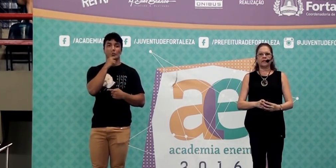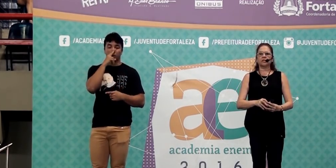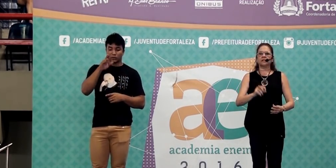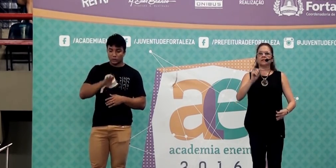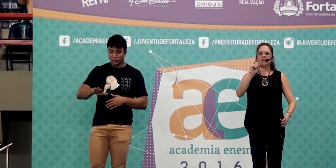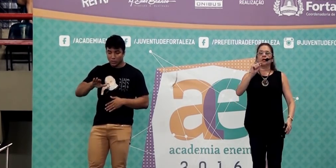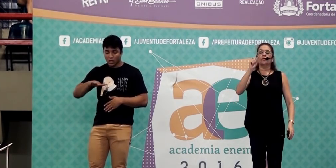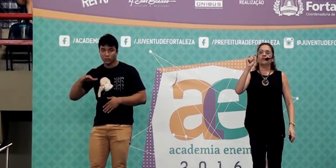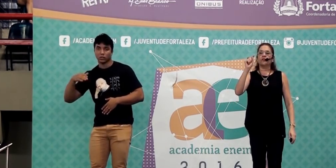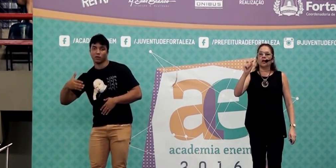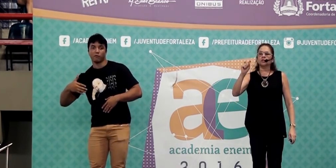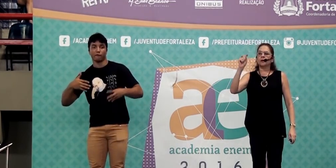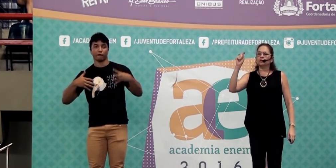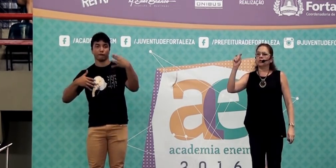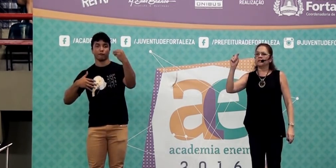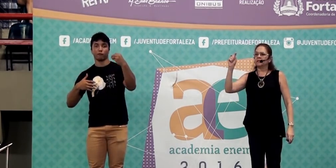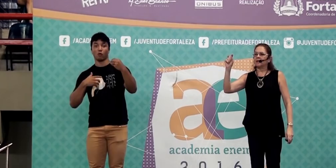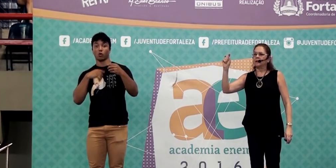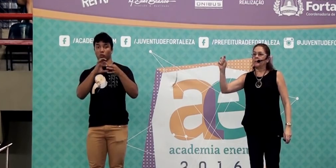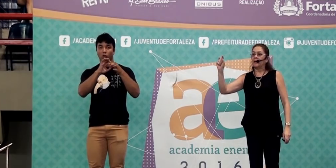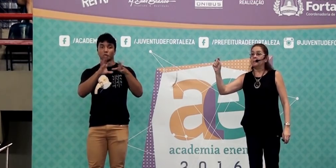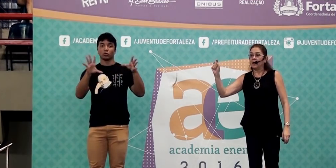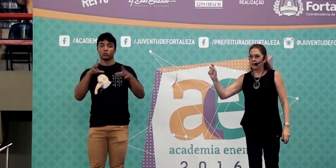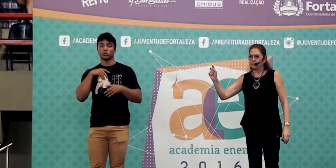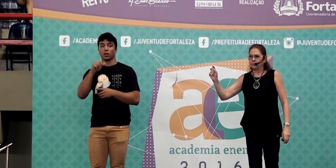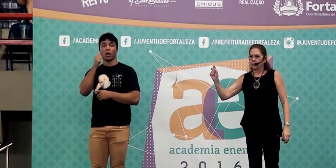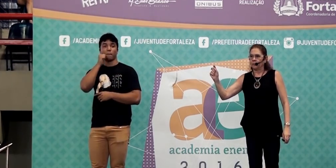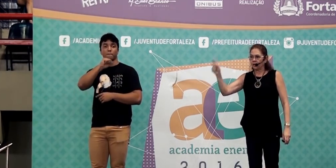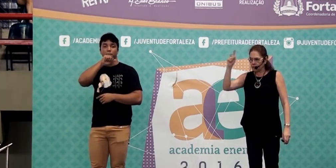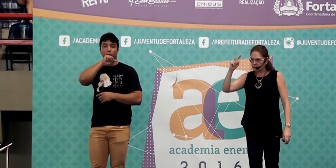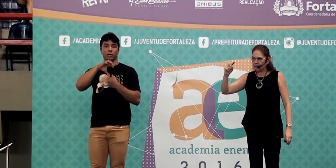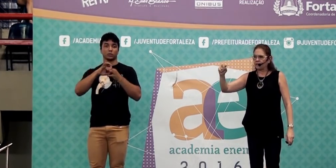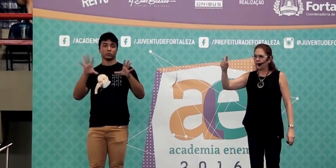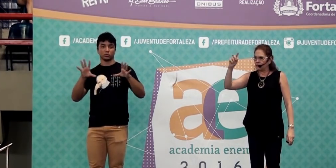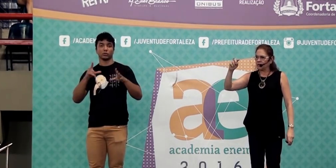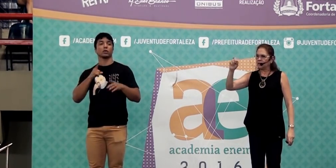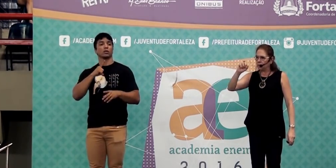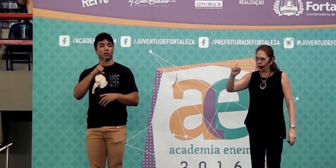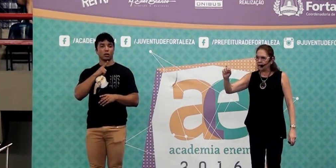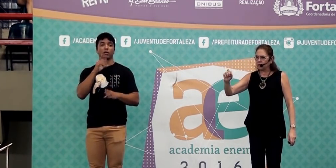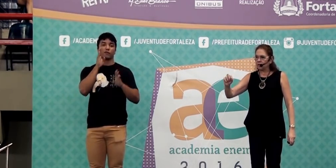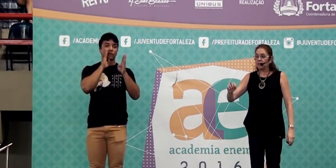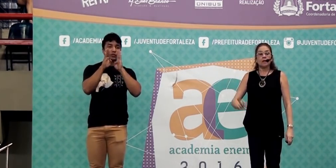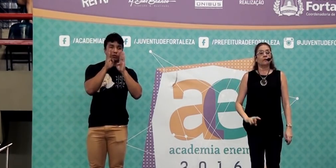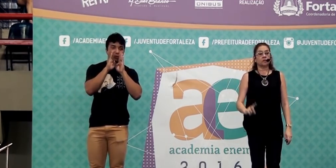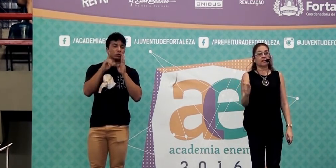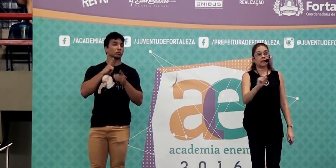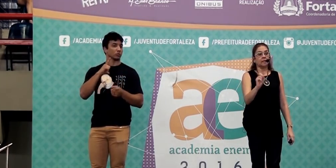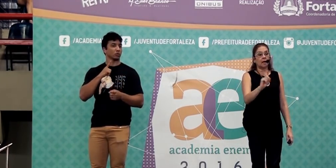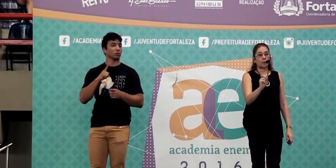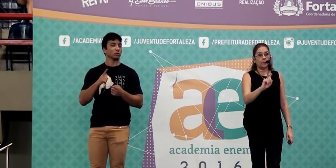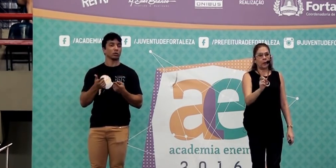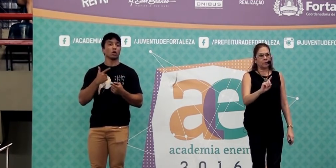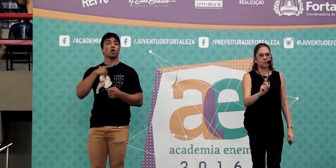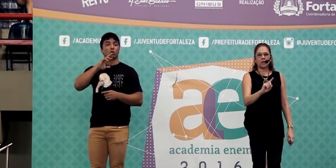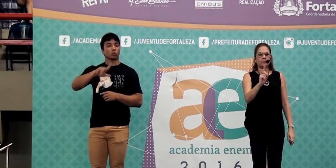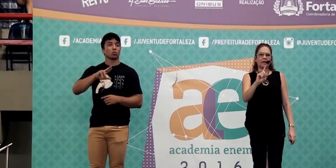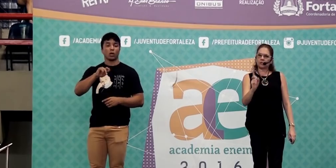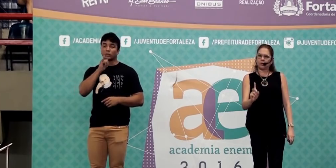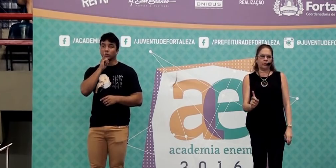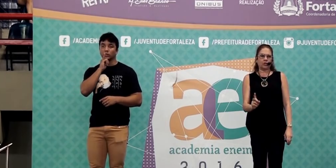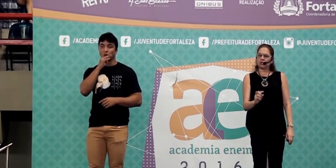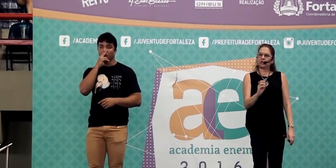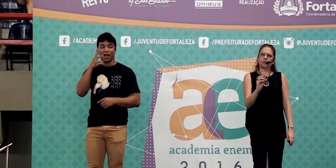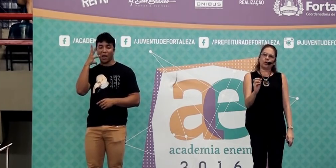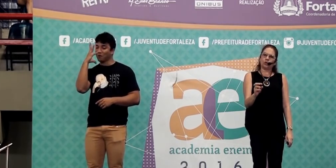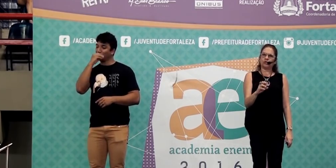e tudo, ele diz assim, foto autorizada pela mãe. Pode observar no Facebook, ele diz, você não pode, só porque